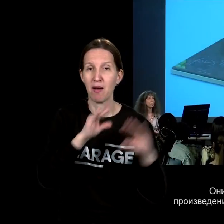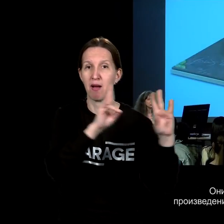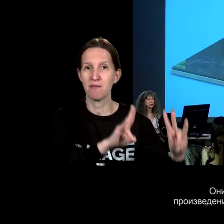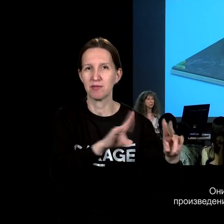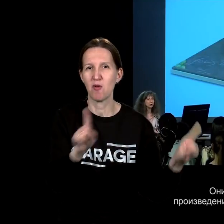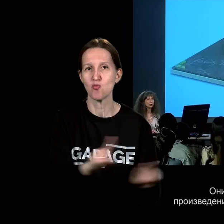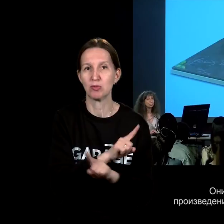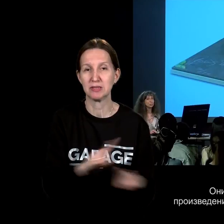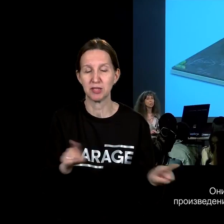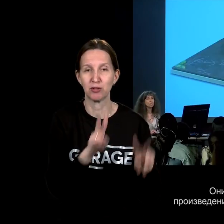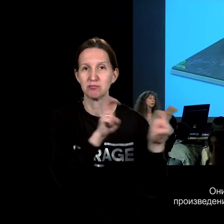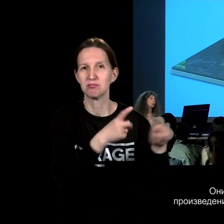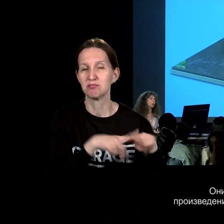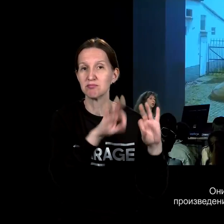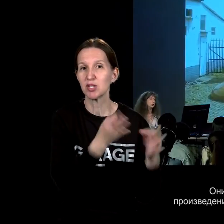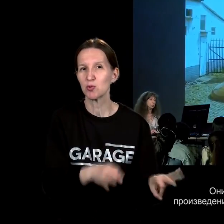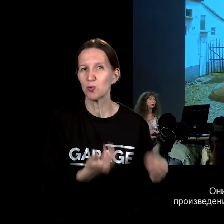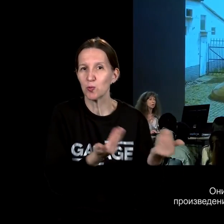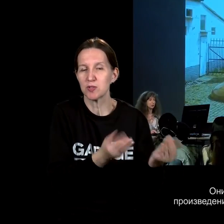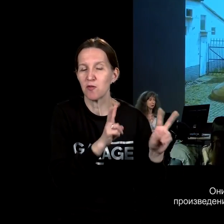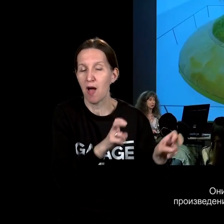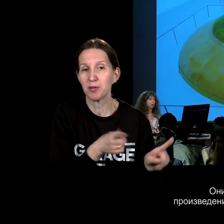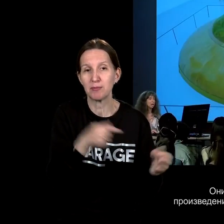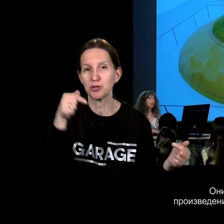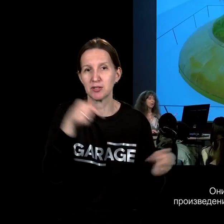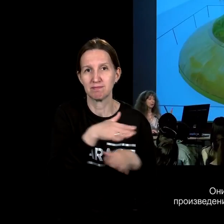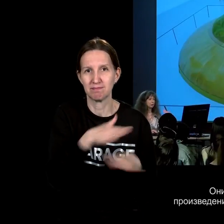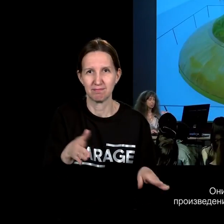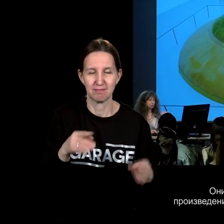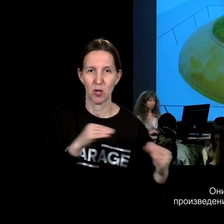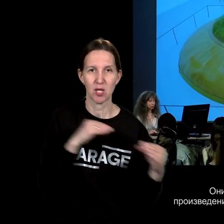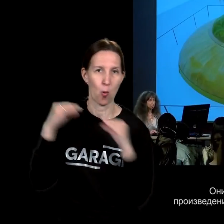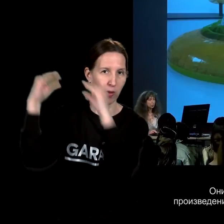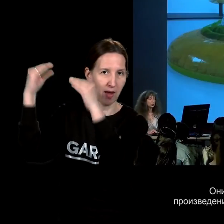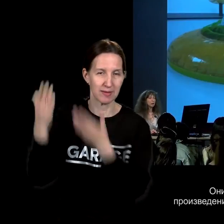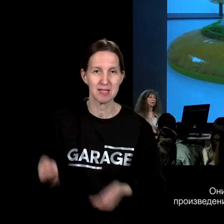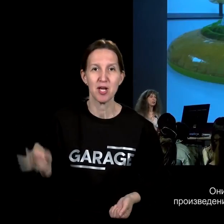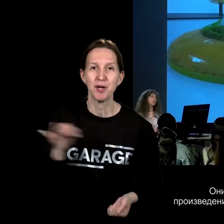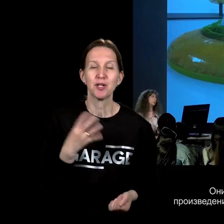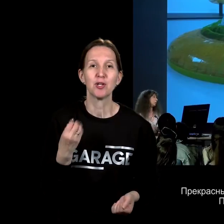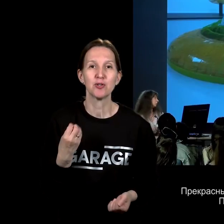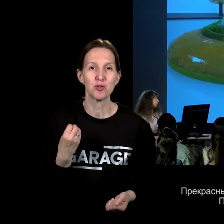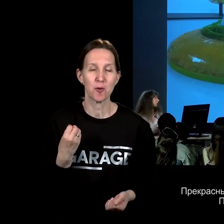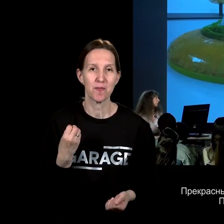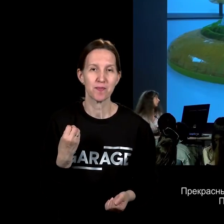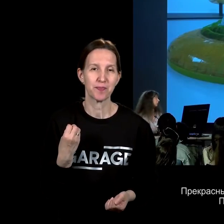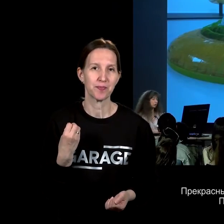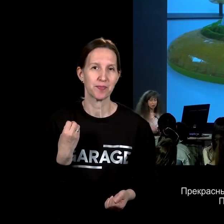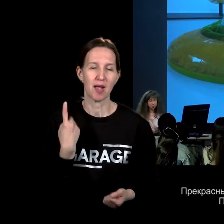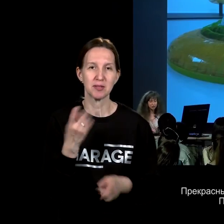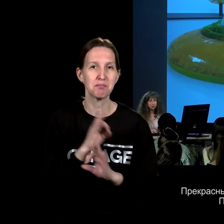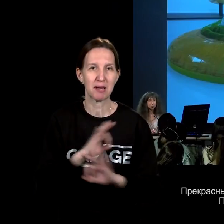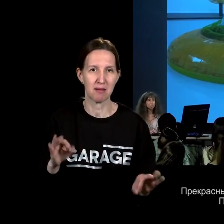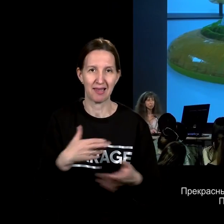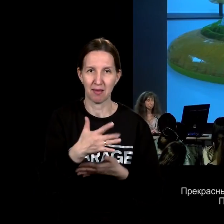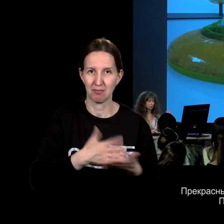собственно говоря, произведениями искусства именно в силу своей неутилитарности. Еще один